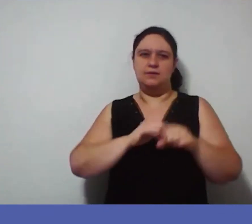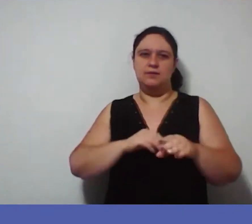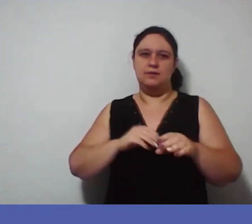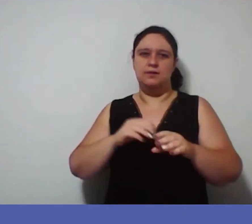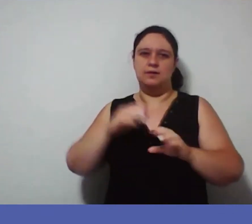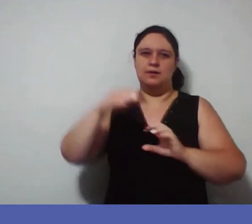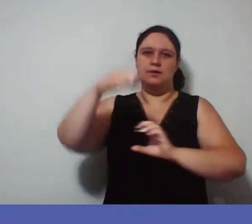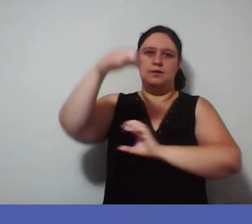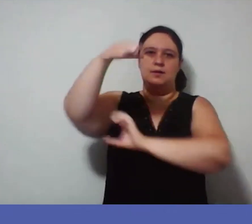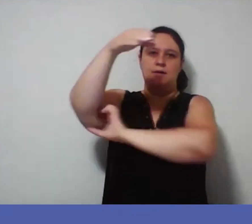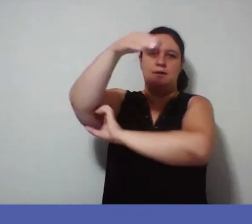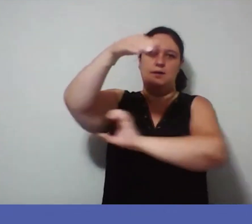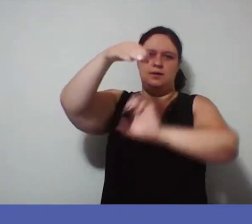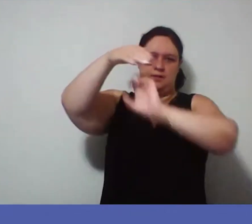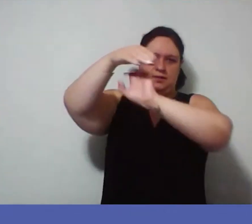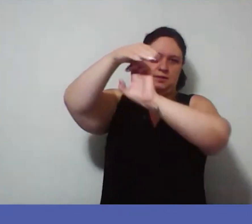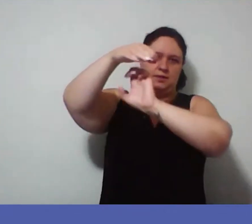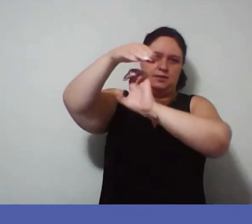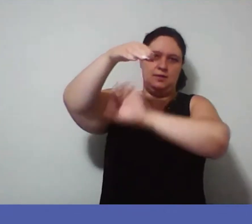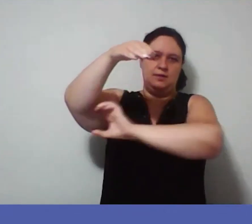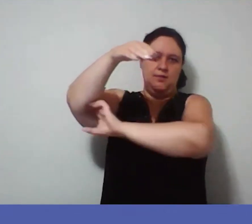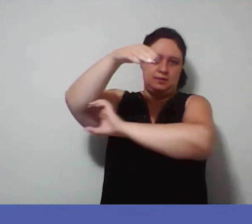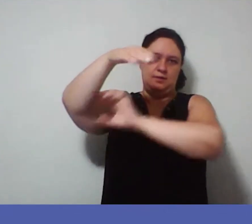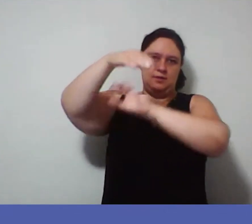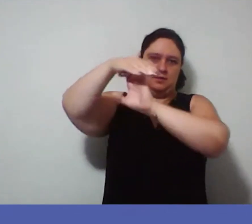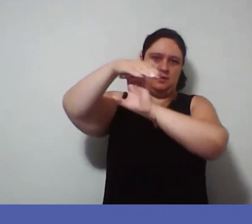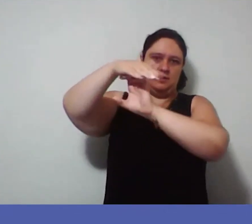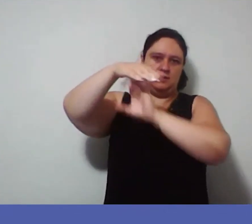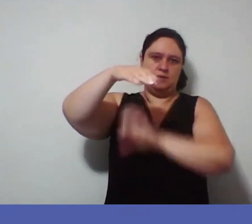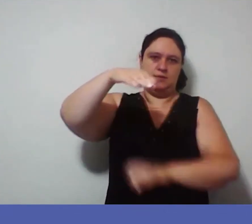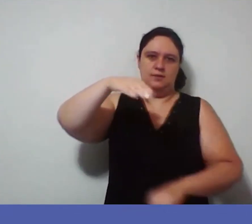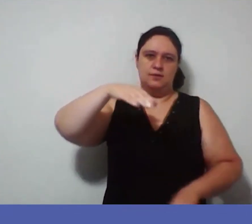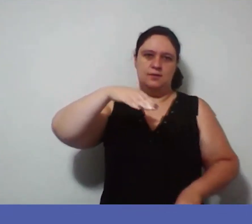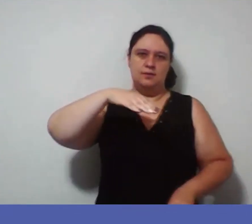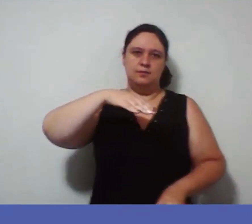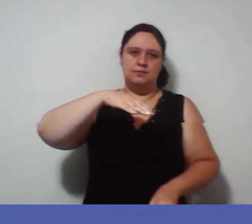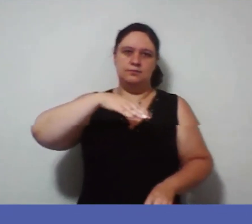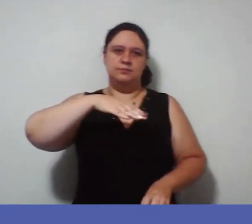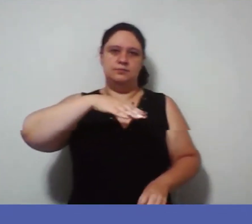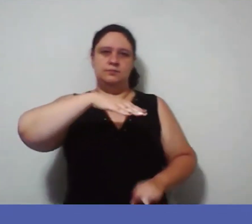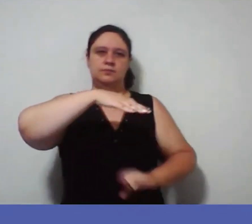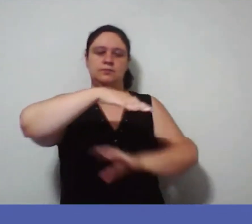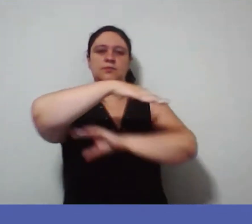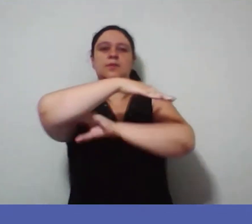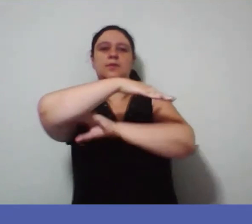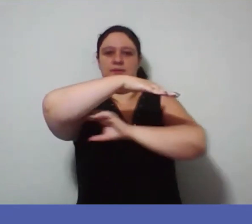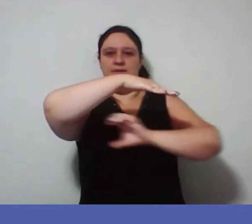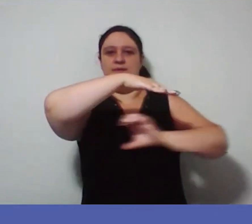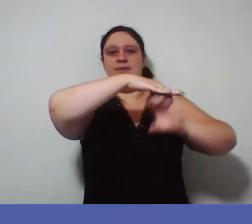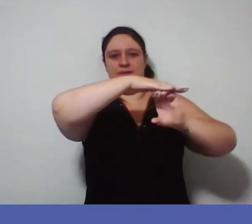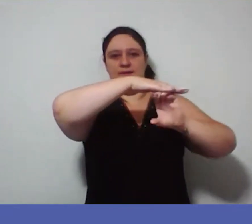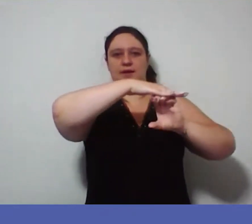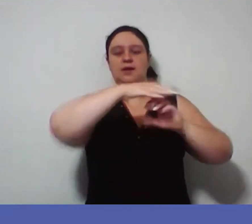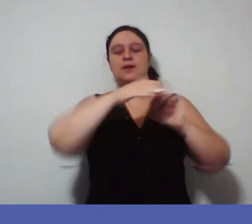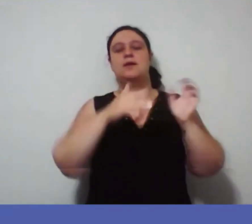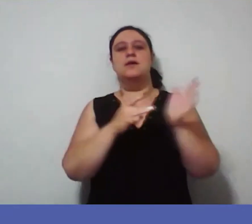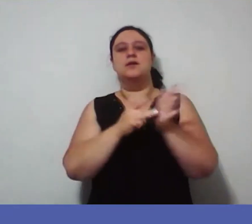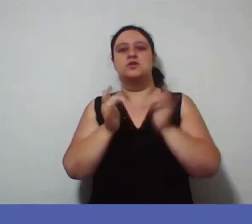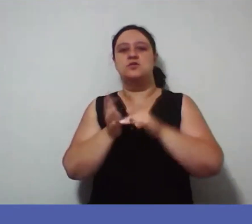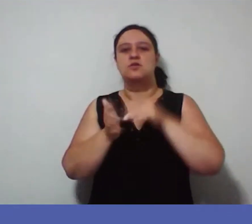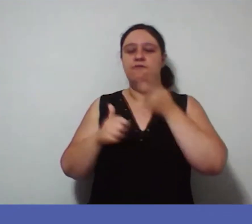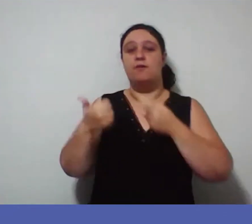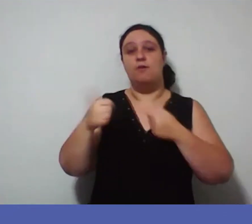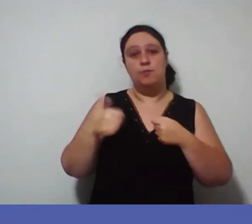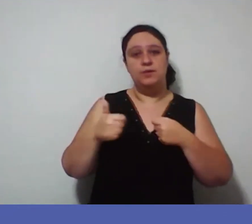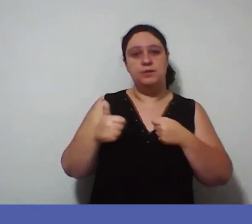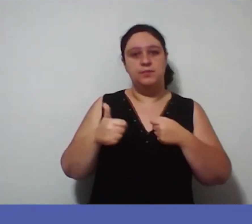Quando ele falou da revelação da igreja e que a igreja precisa ser edificada, ele falou de sua morte e ressurreição.